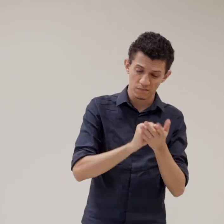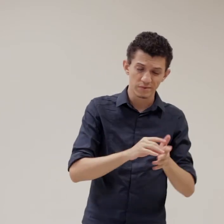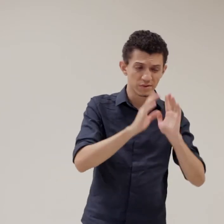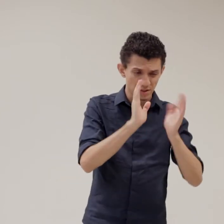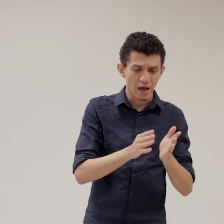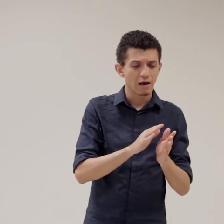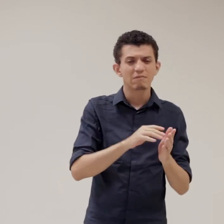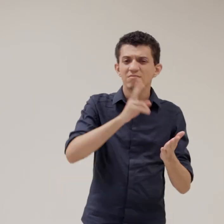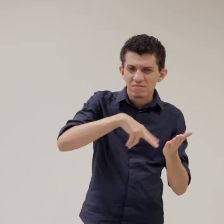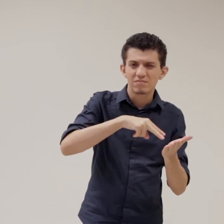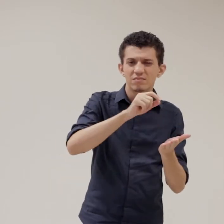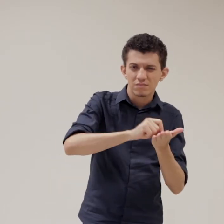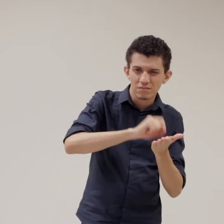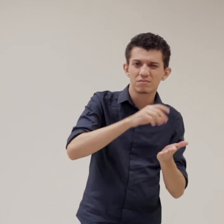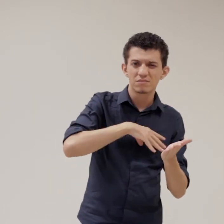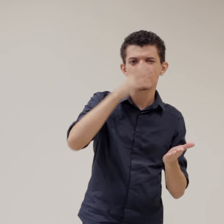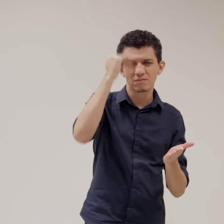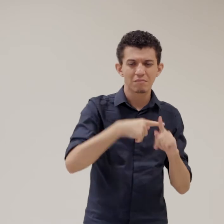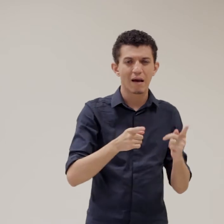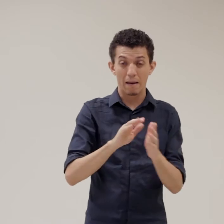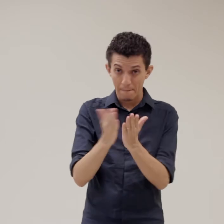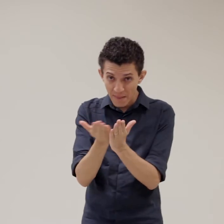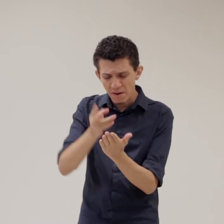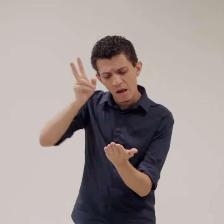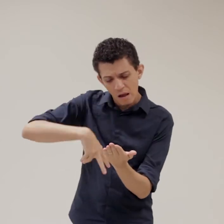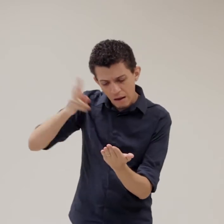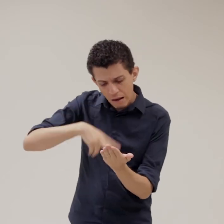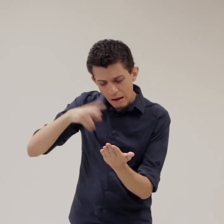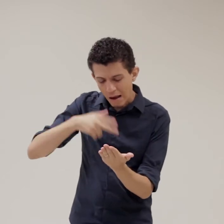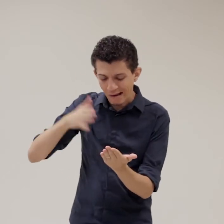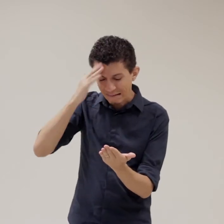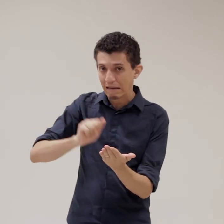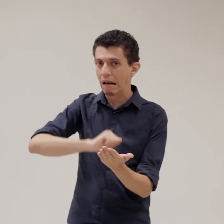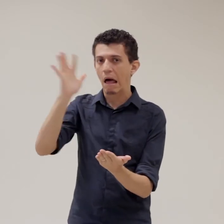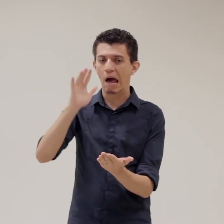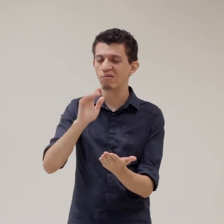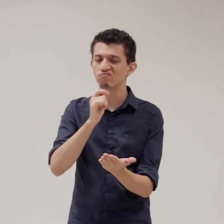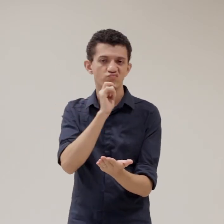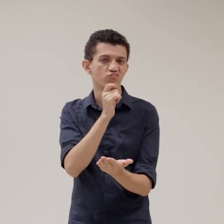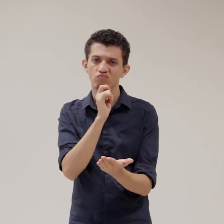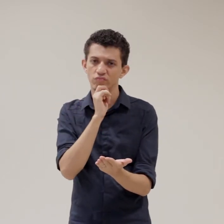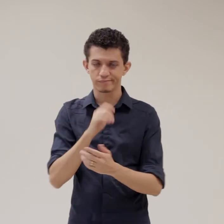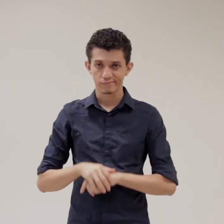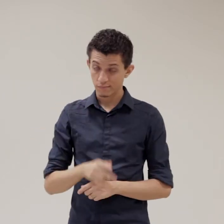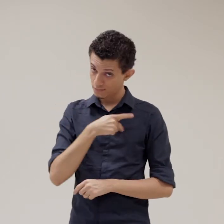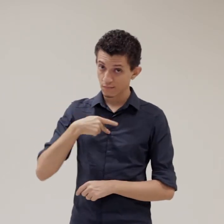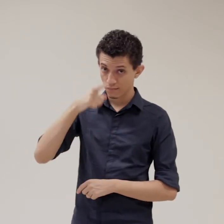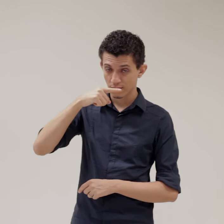e Intérpretes que acontece há 4 anos em Hortolândia. Tivemos a presença de 700 pessoas na edição passada, oriundas de várias